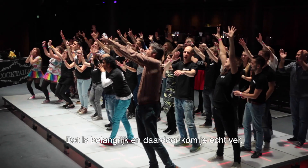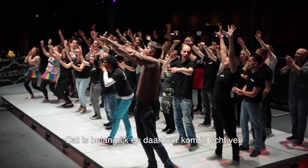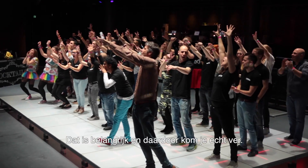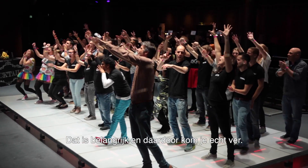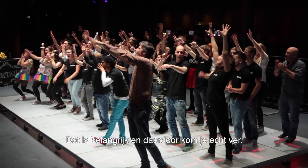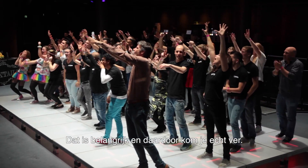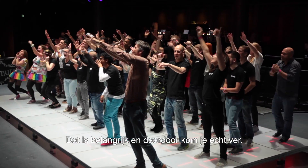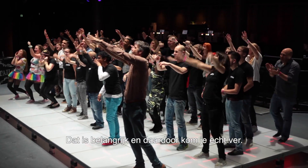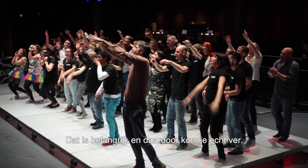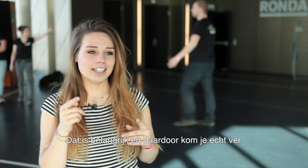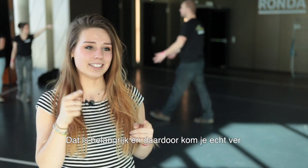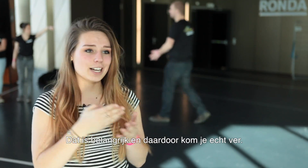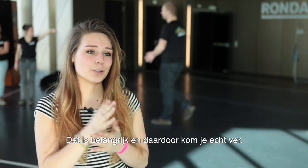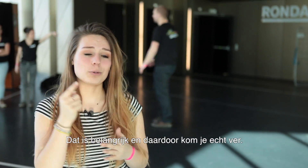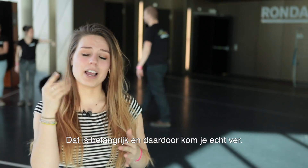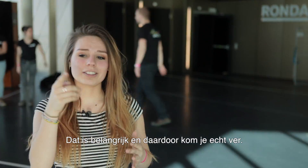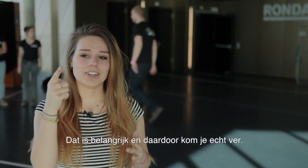is belangrijk en daardoor kom je echt ver.